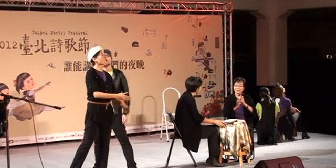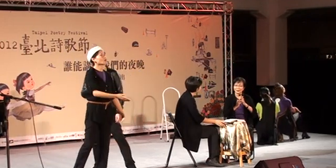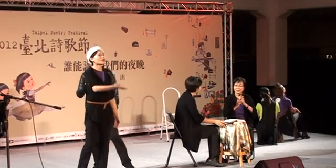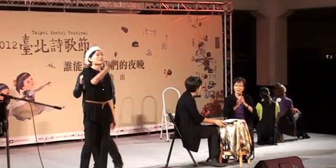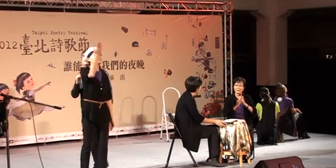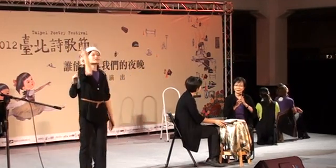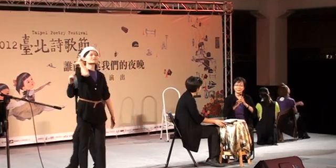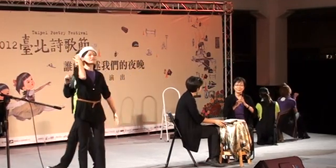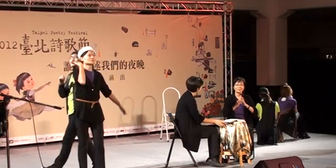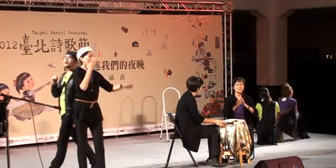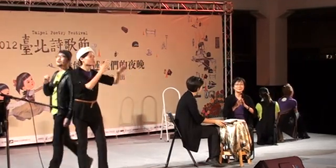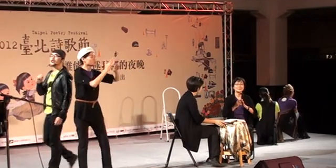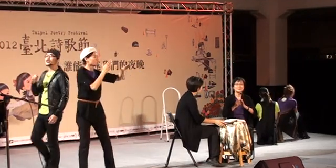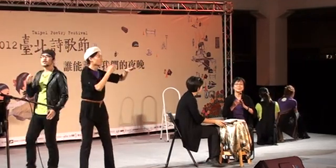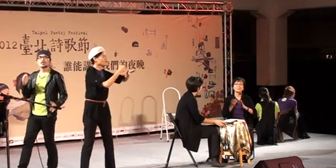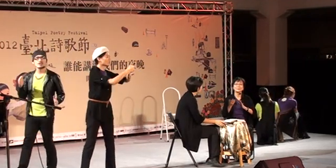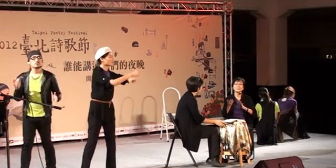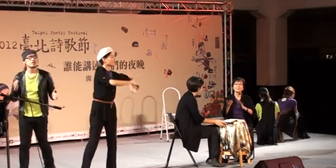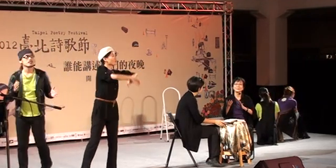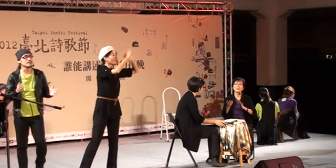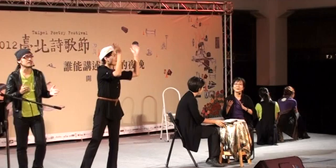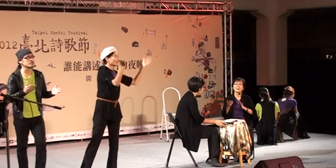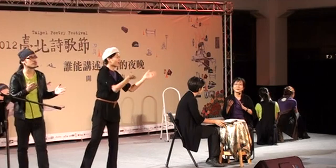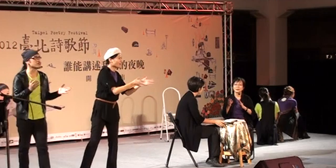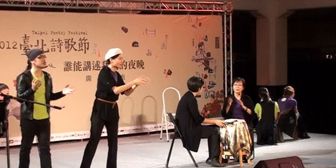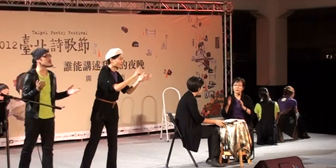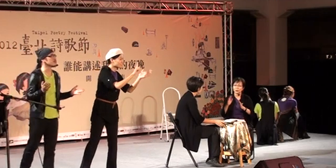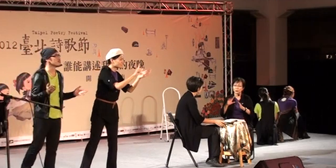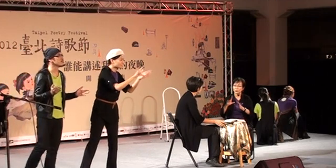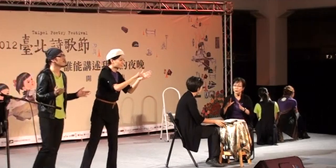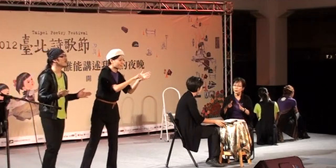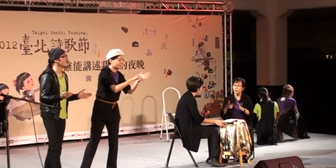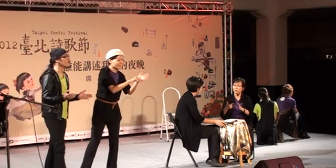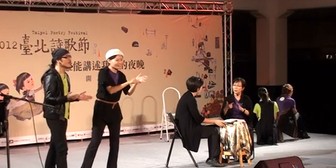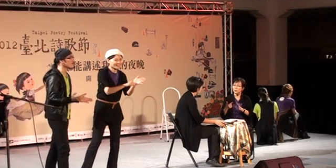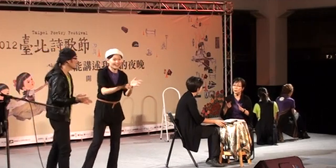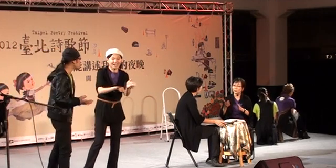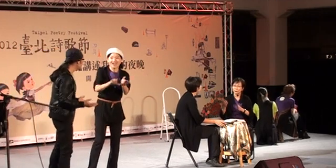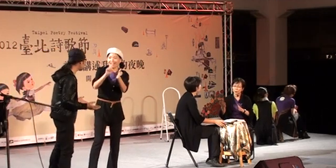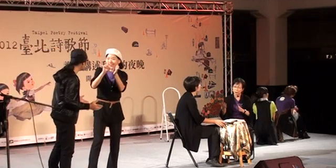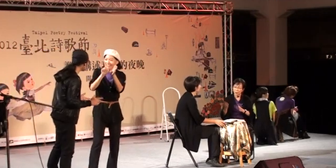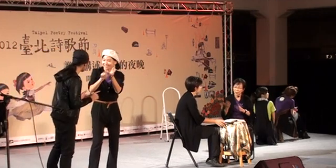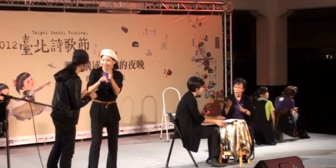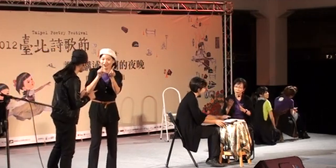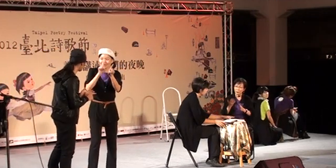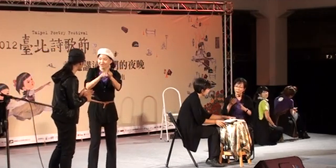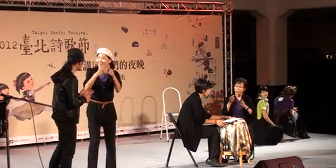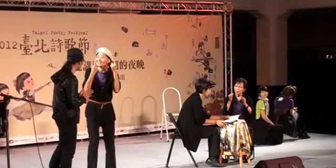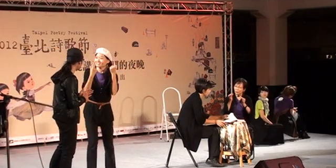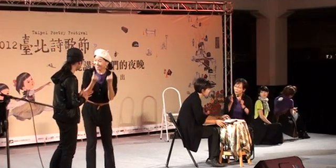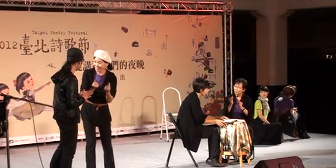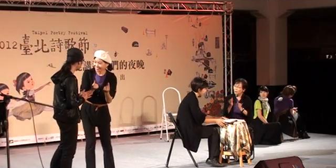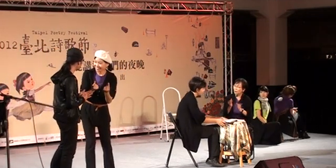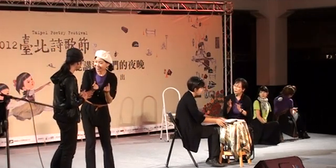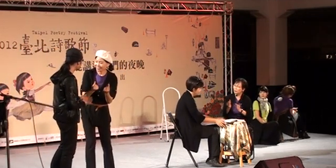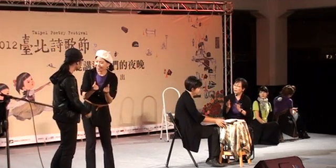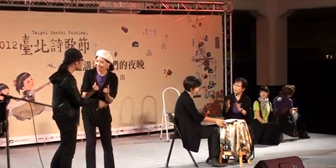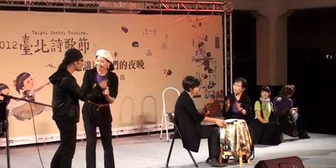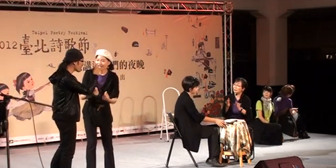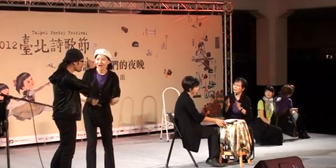可是那已经逝去了的一切时刻，不也都曾经分秒不差地在我们的盼